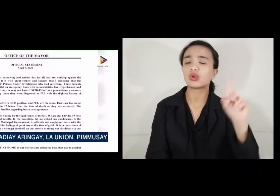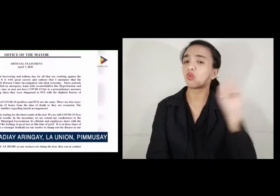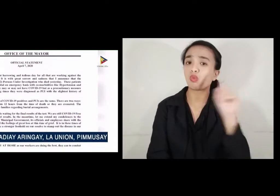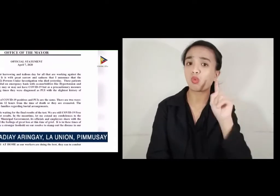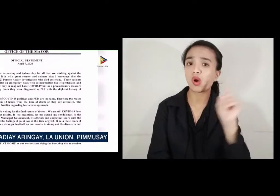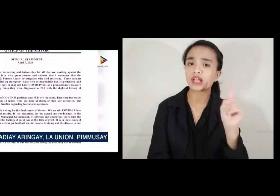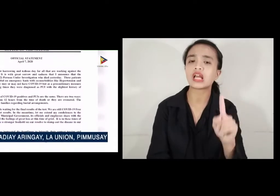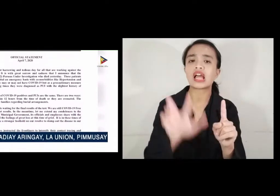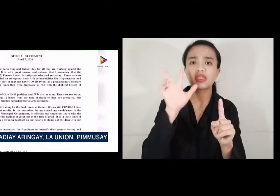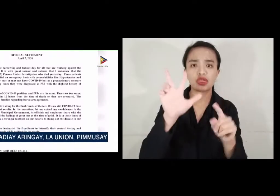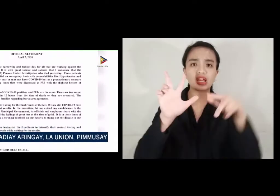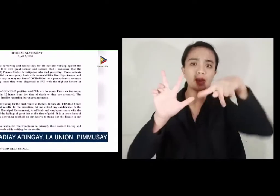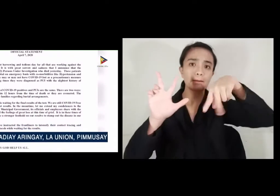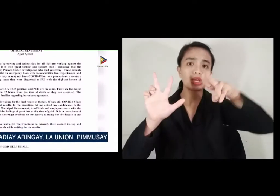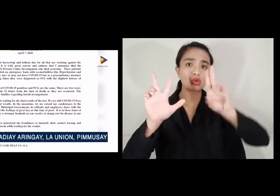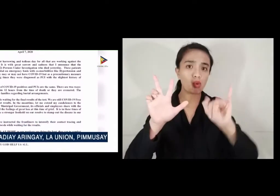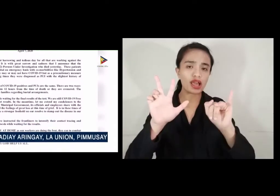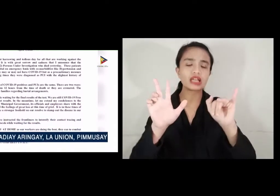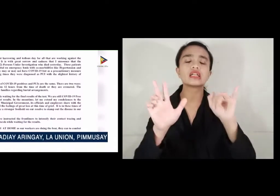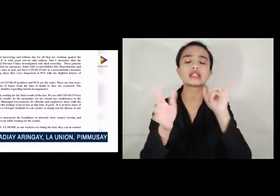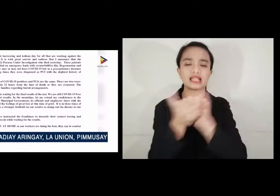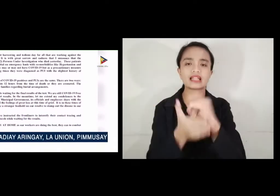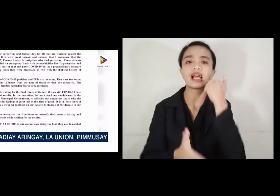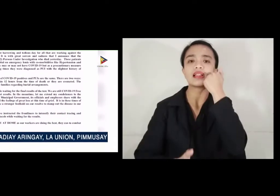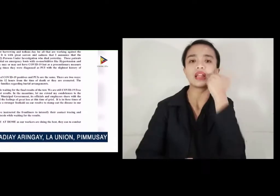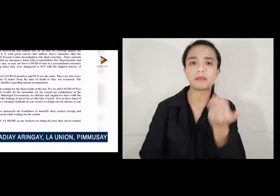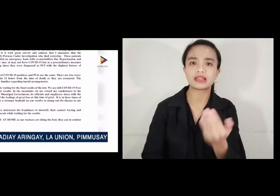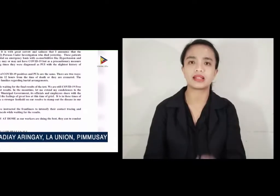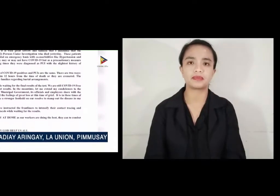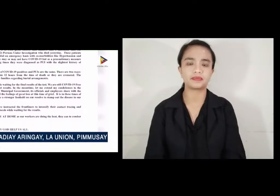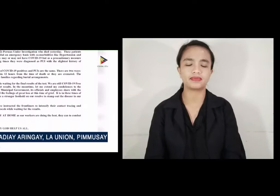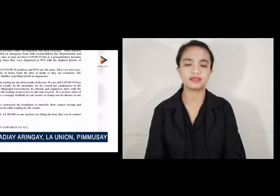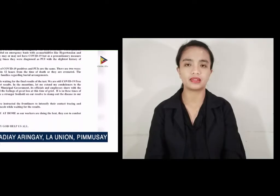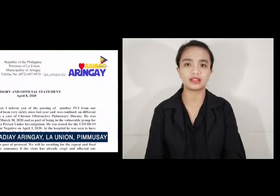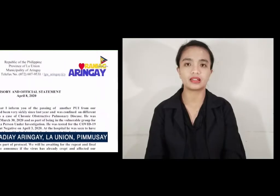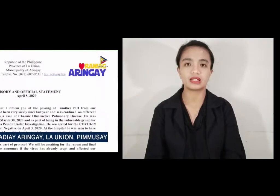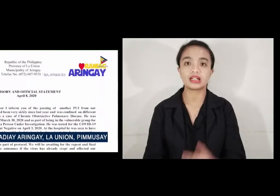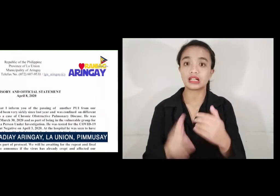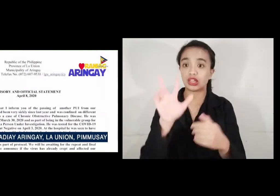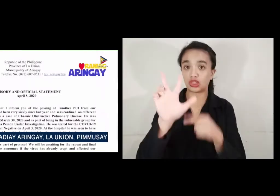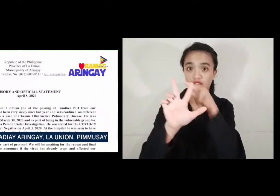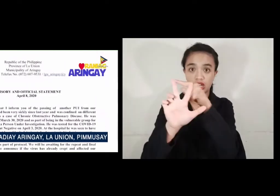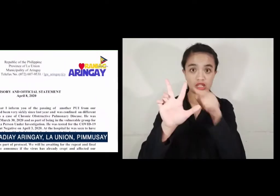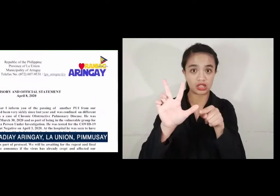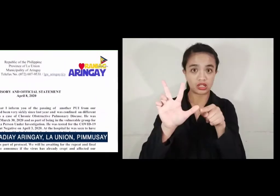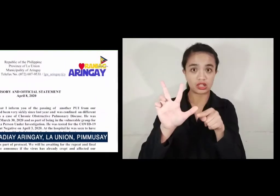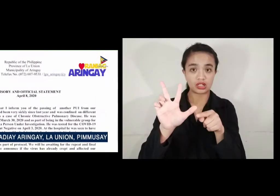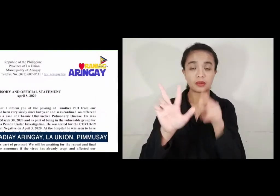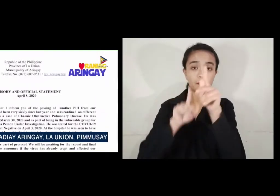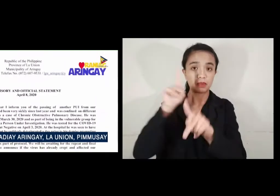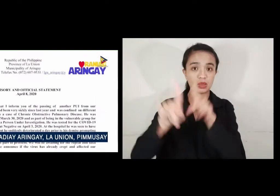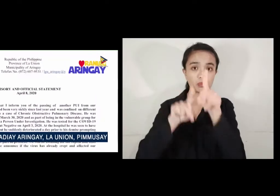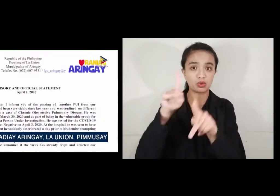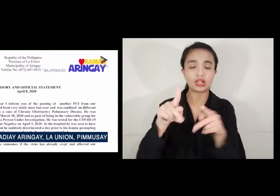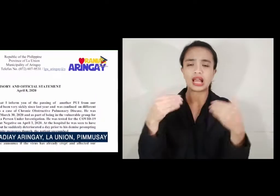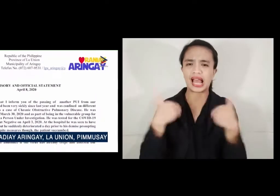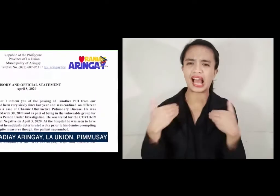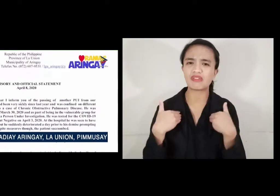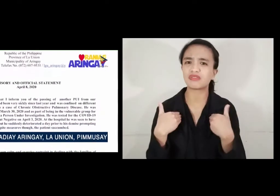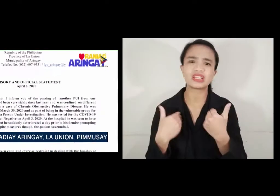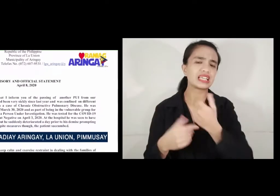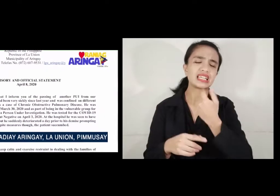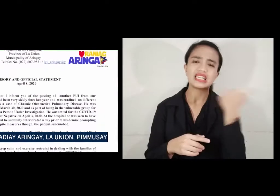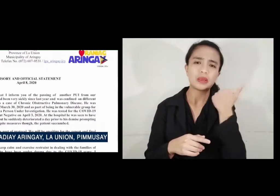under investigation wenno PUI ti pimusay iti munisipyo. Daytoy at talo nga individual ket nabigbig